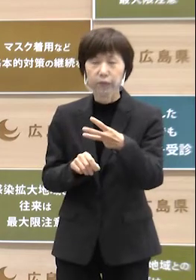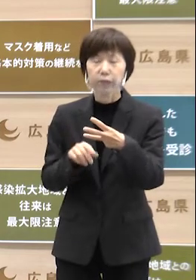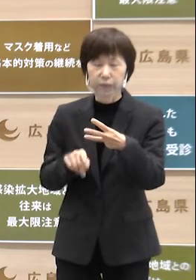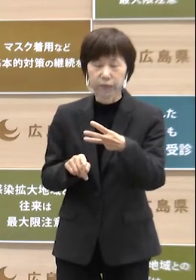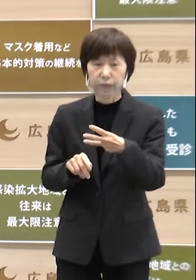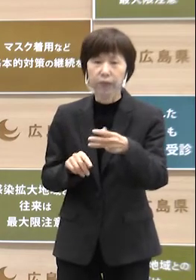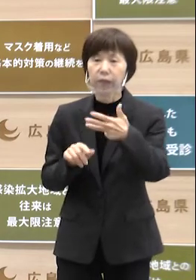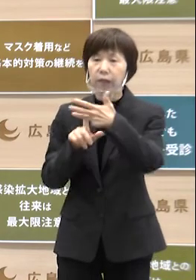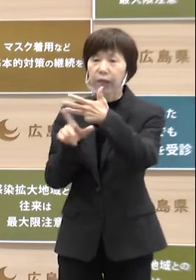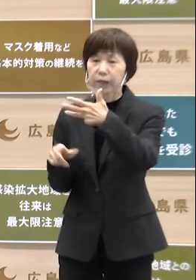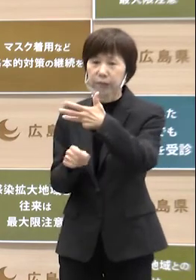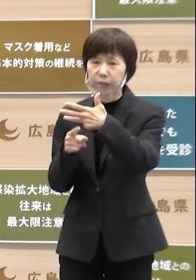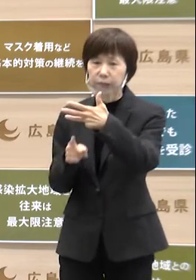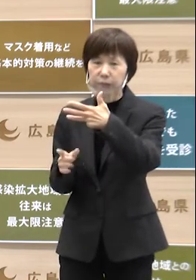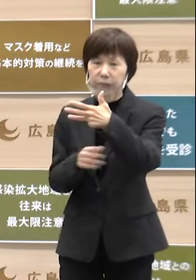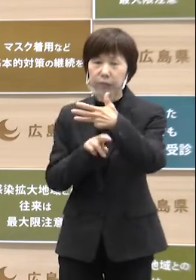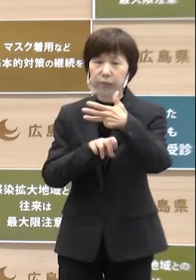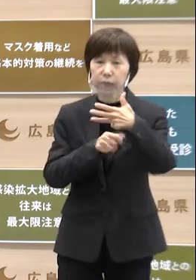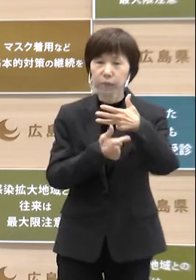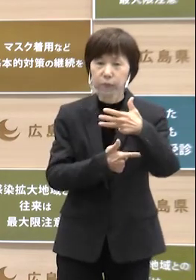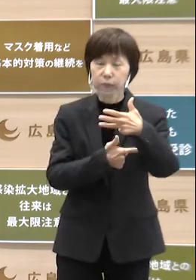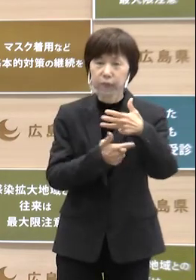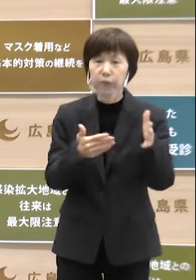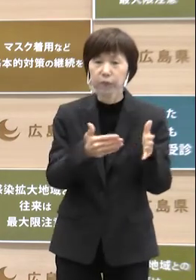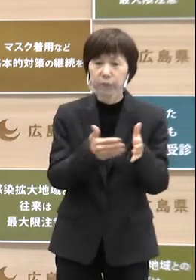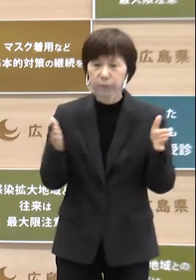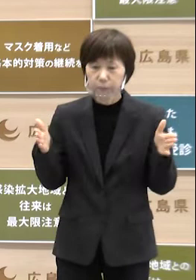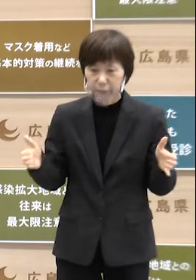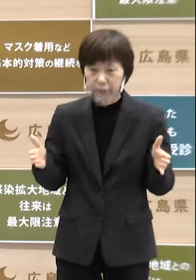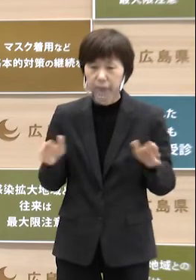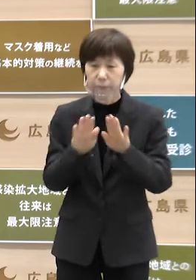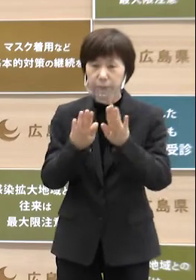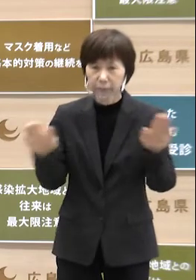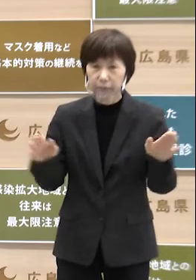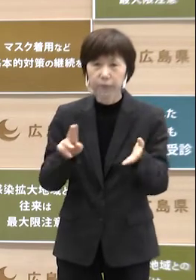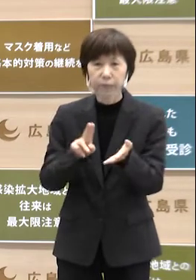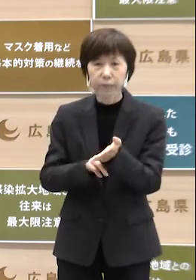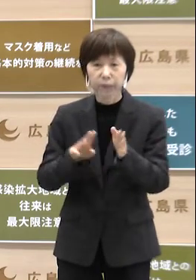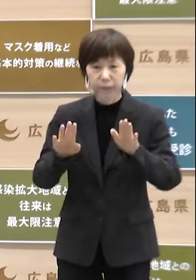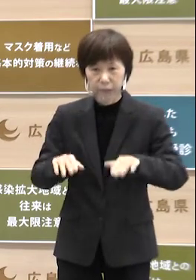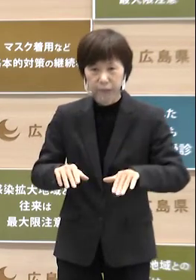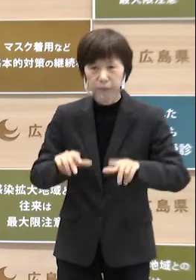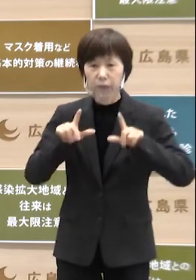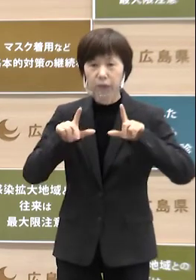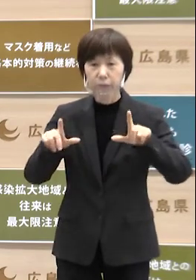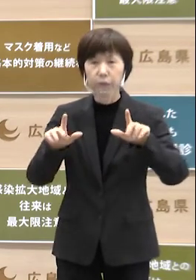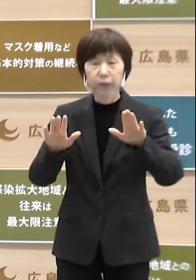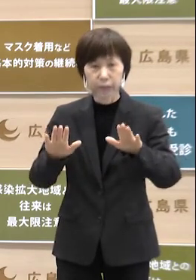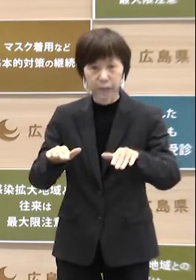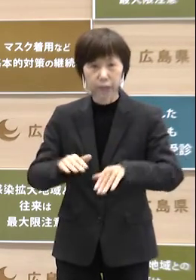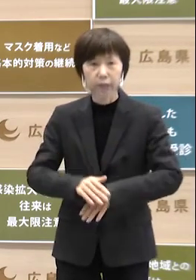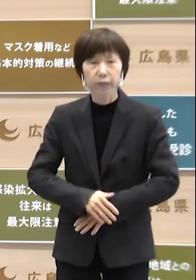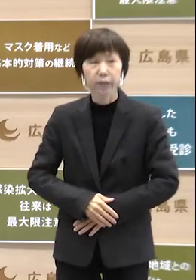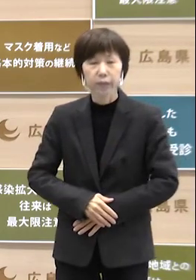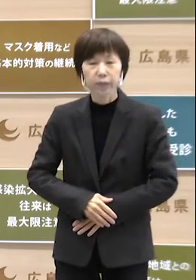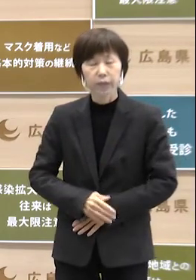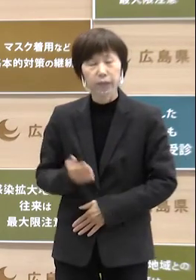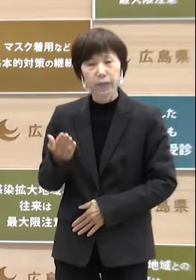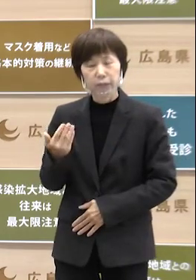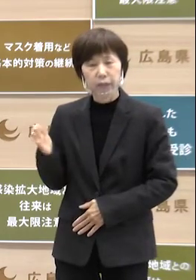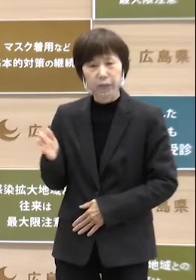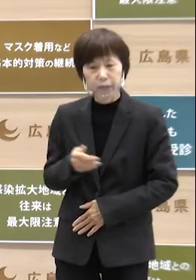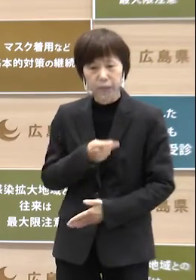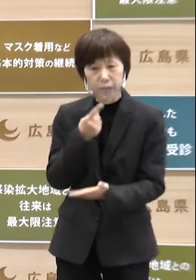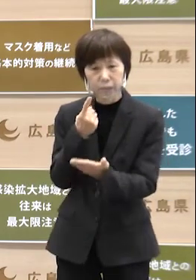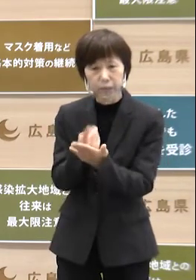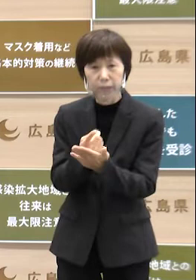まで国連本部で開催がすることが決まったとの発表がありましたが、以前から参加の意思を示されてきた湯崎知